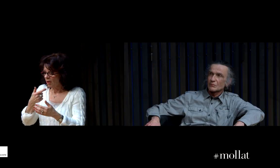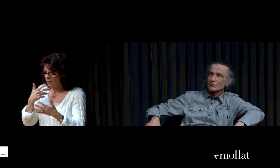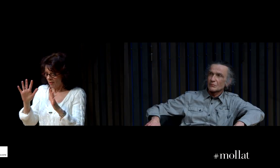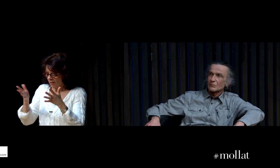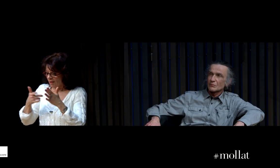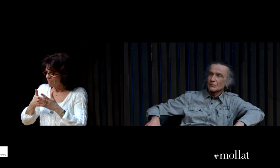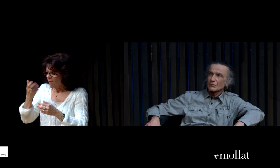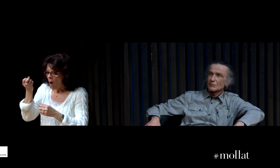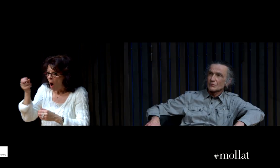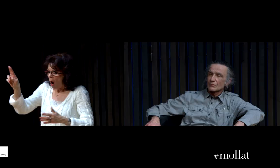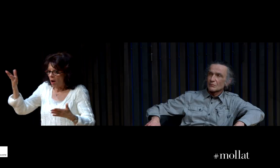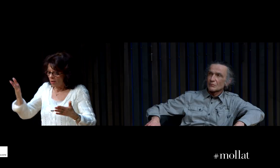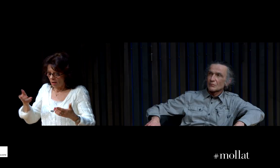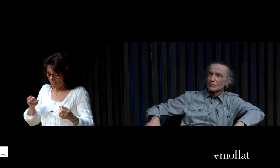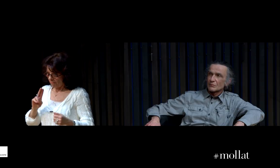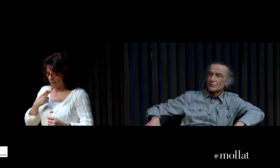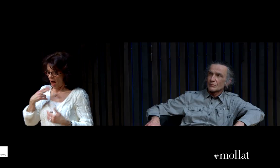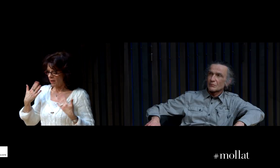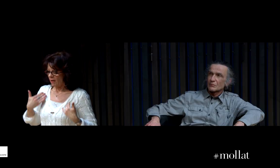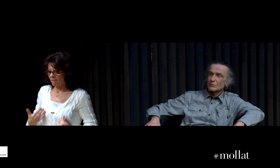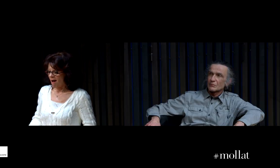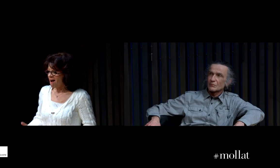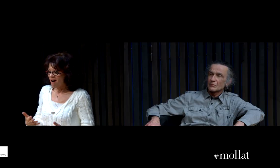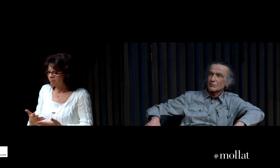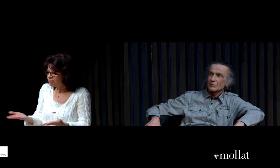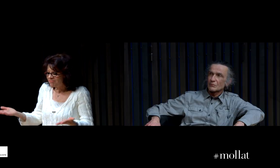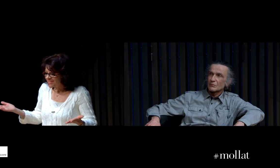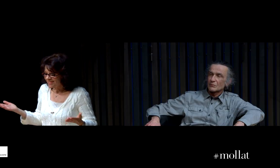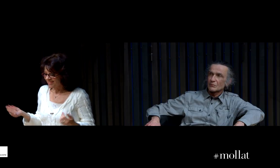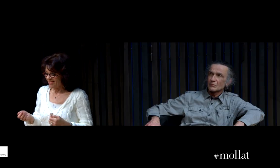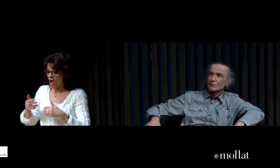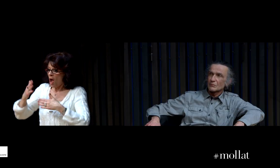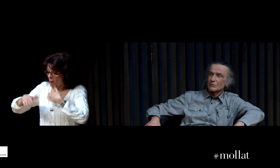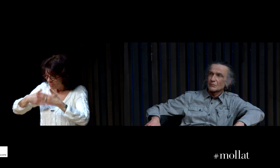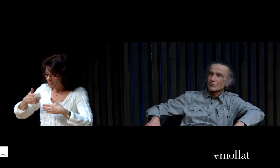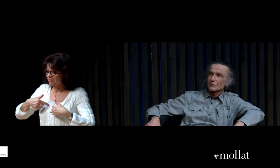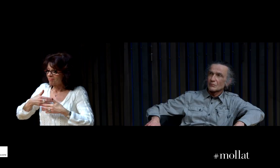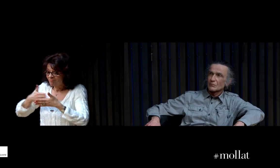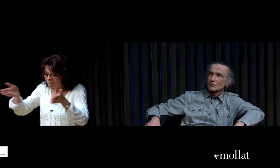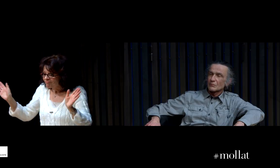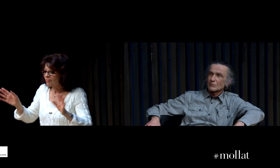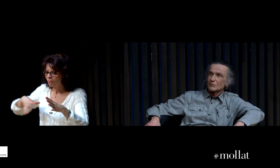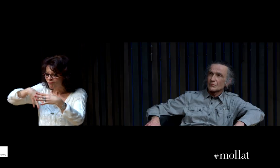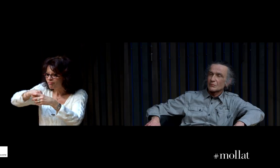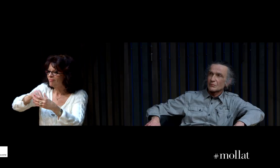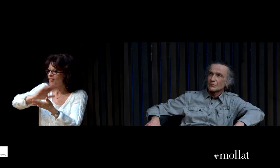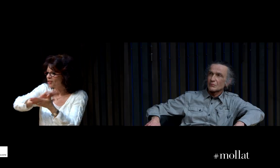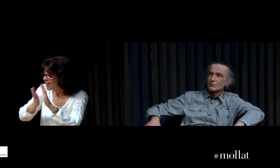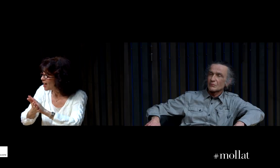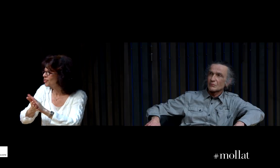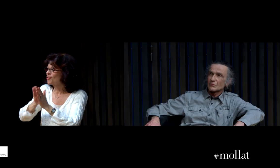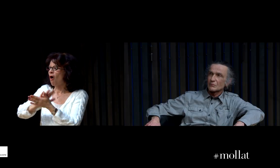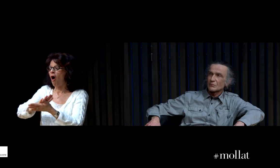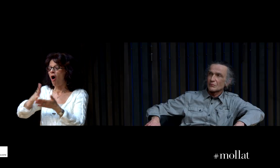la langue des signes, c'était aux antipodes. C'était une valeur inestimable. Mes mains valaient de l'or. Je pouvais communiquer.